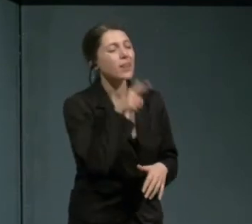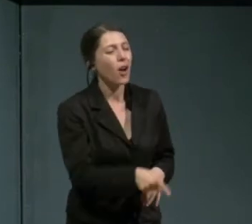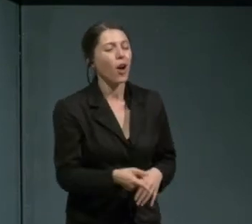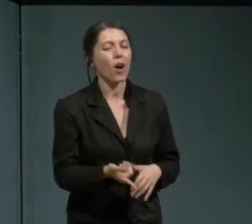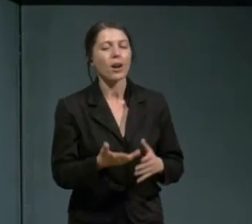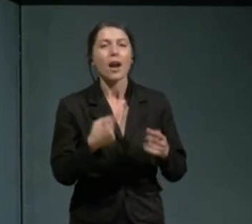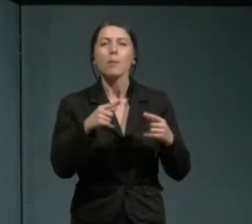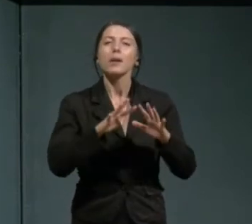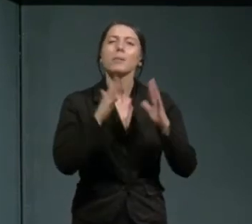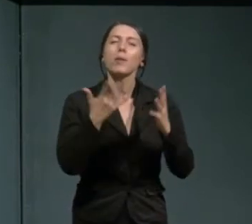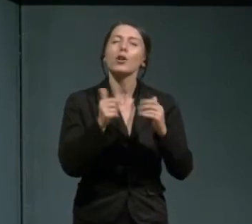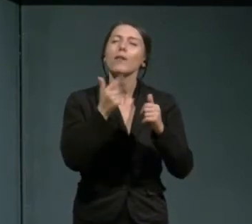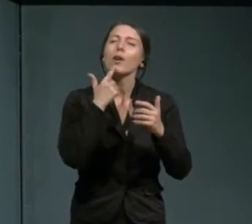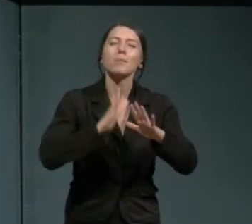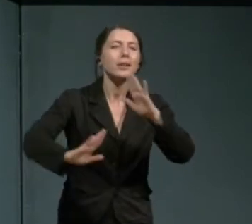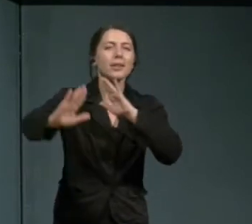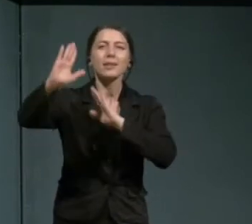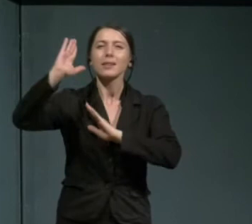è un mondo molto arcaico